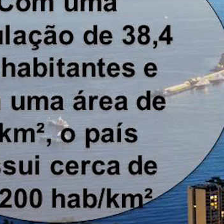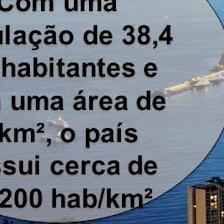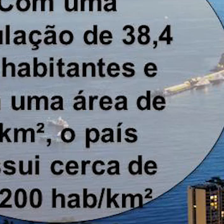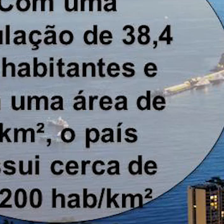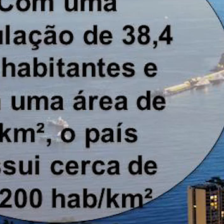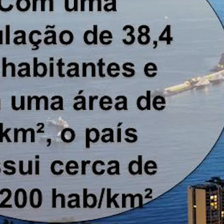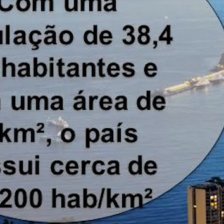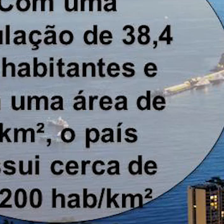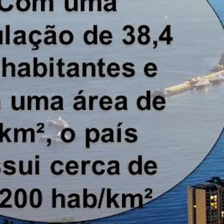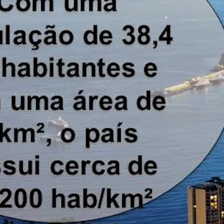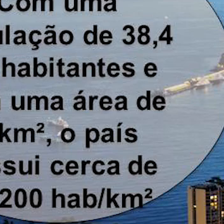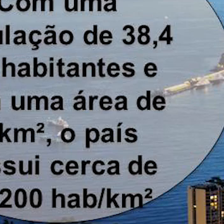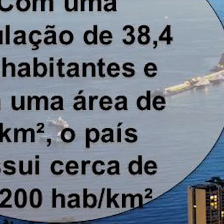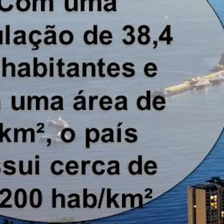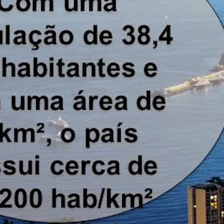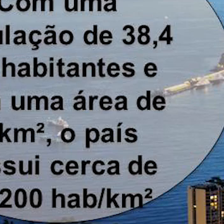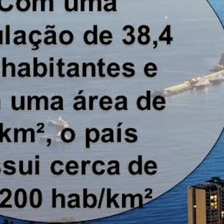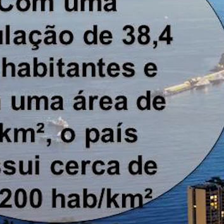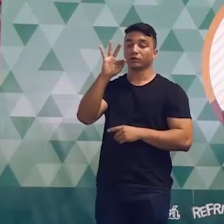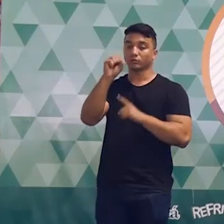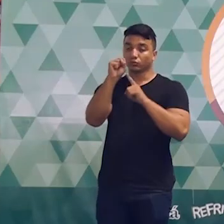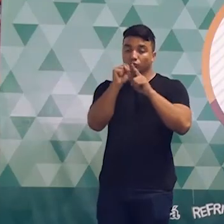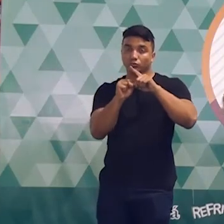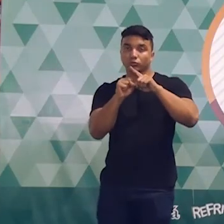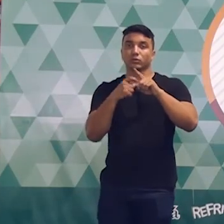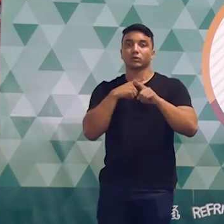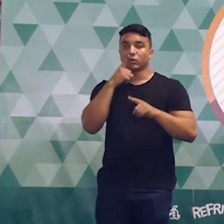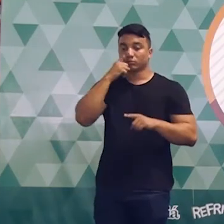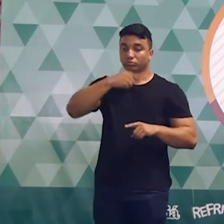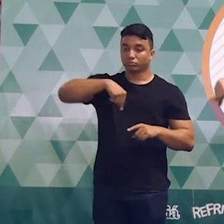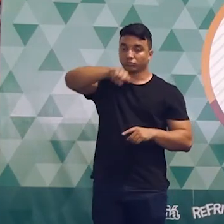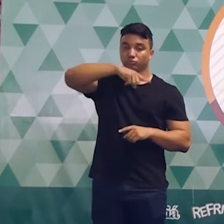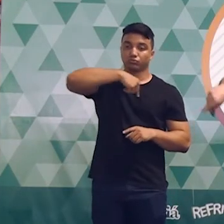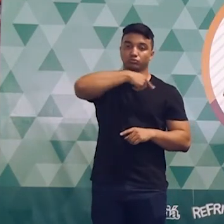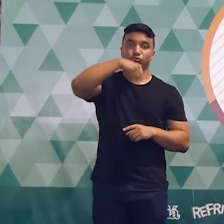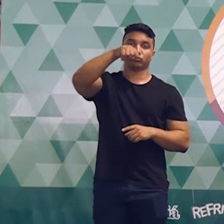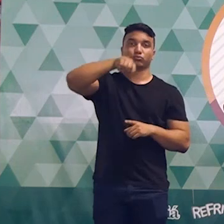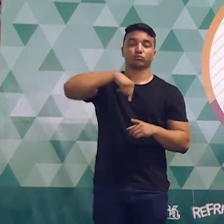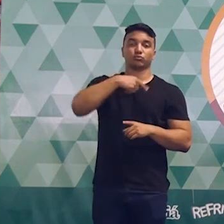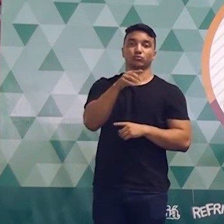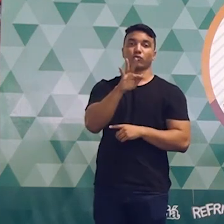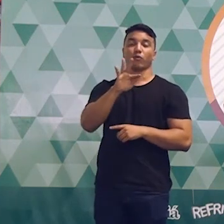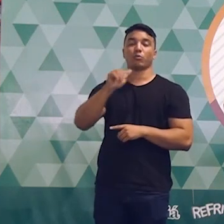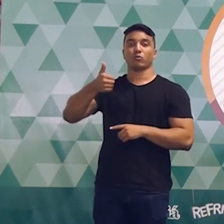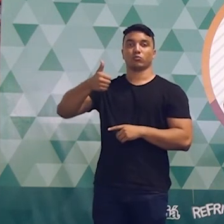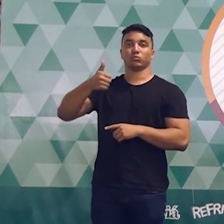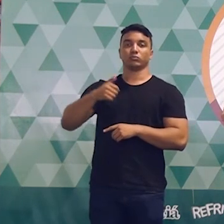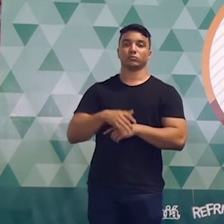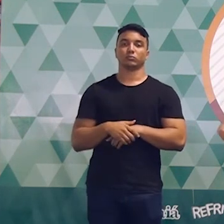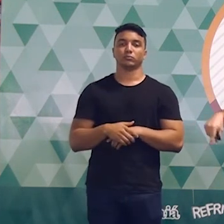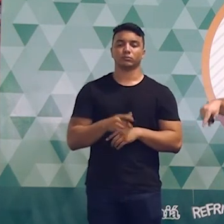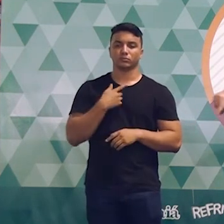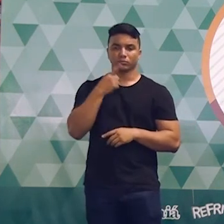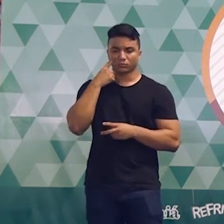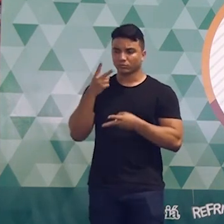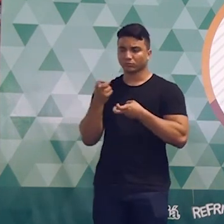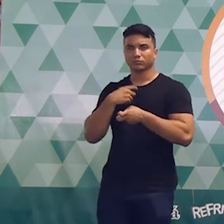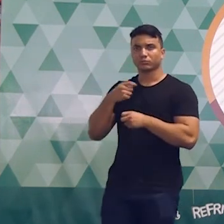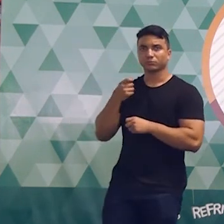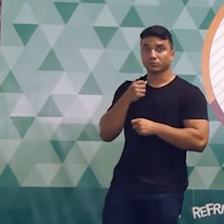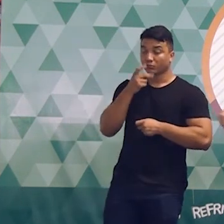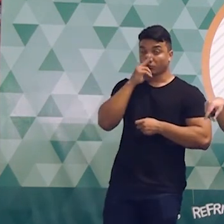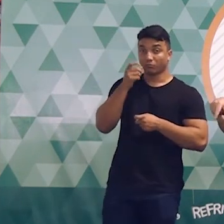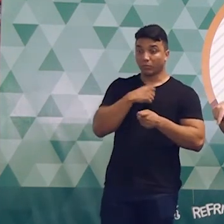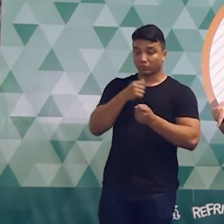quilômetros só. Ele fica no sul da França. O país é a pista de corrida de Fórmula 1. Certo? Quando você vê a galera